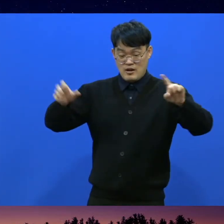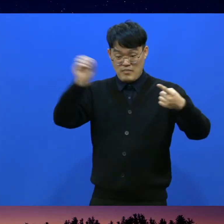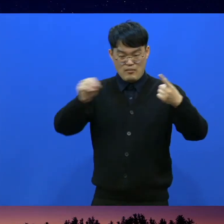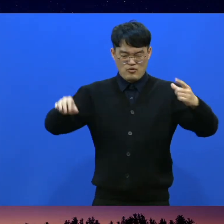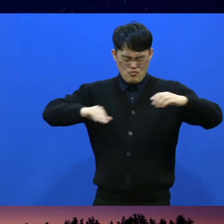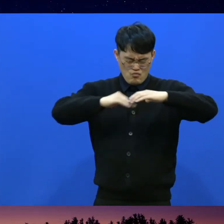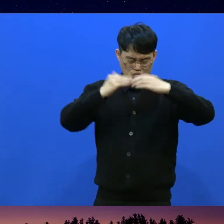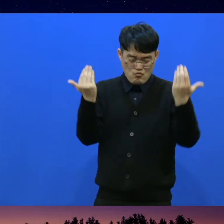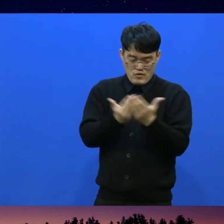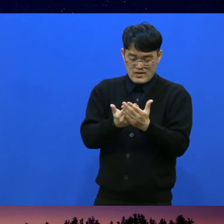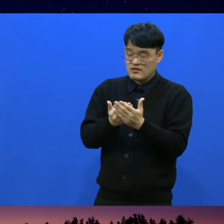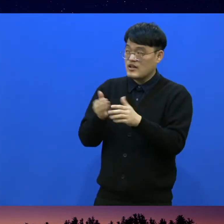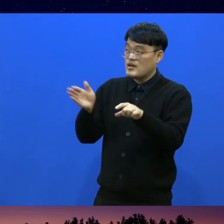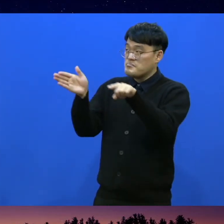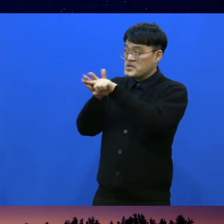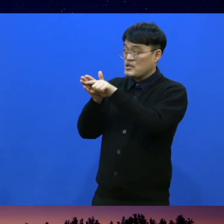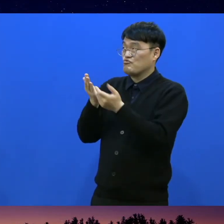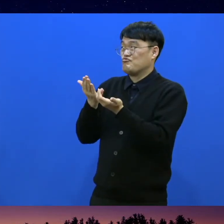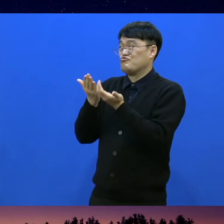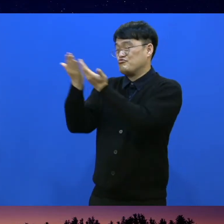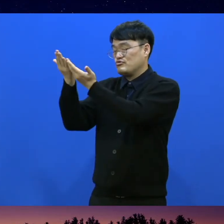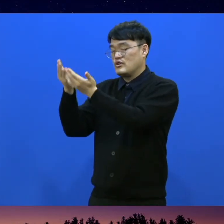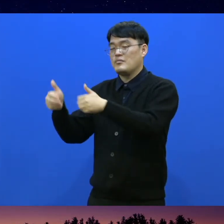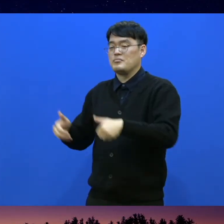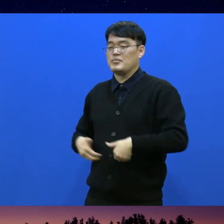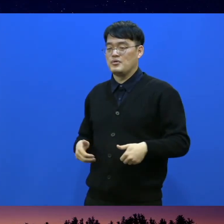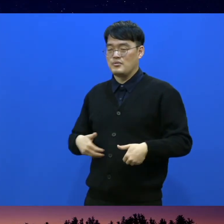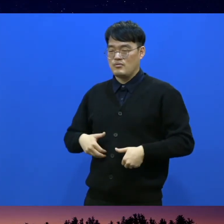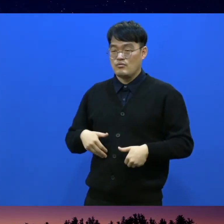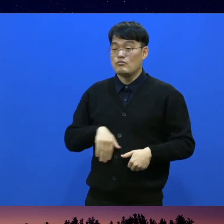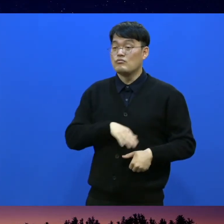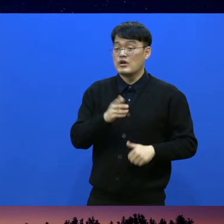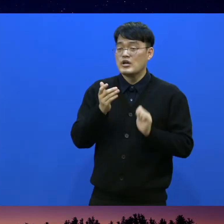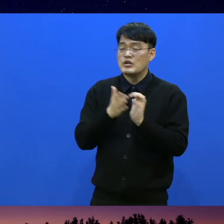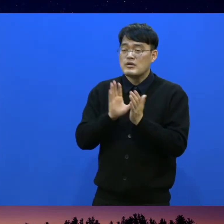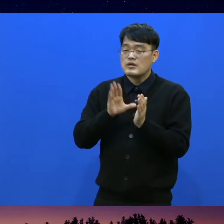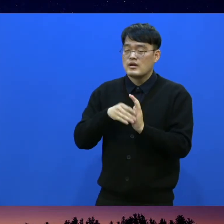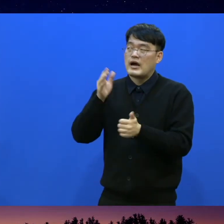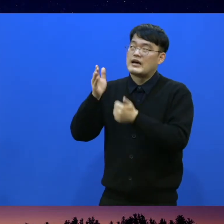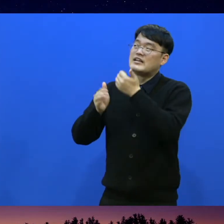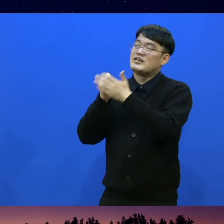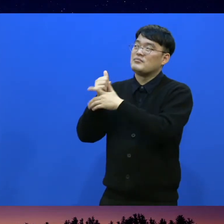믿어드리는 기도예요. 하나님 영은 좀 안 되시겠죠?